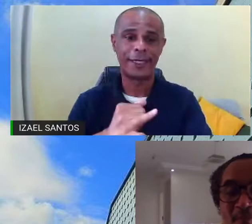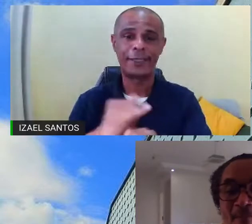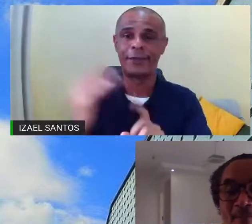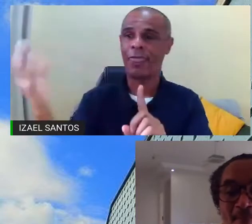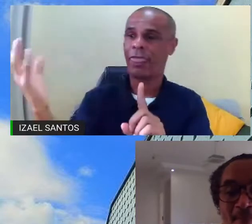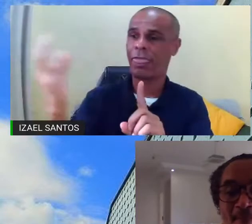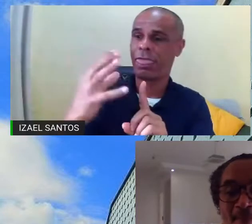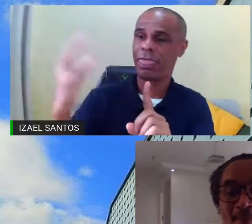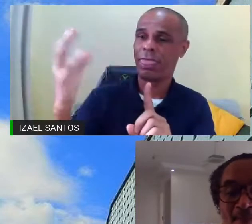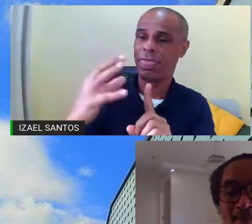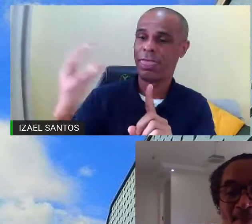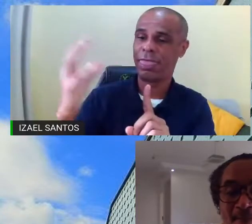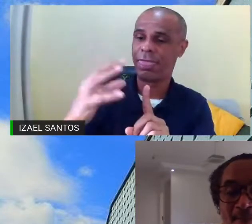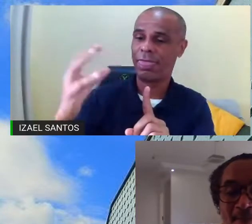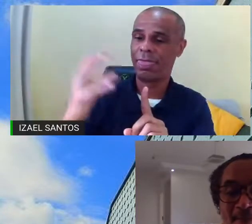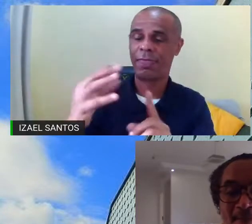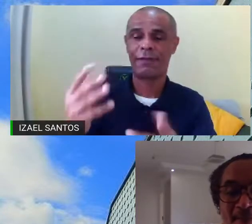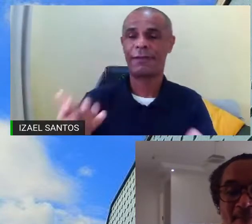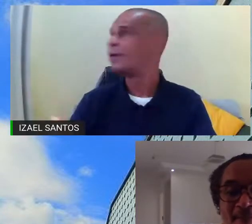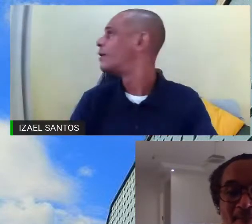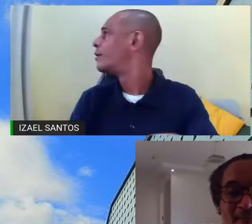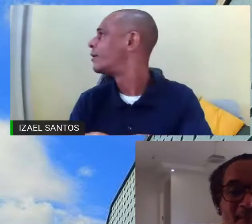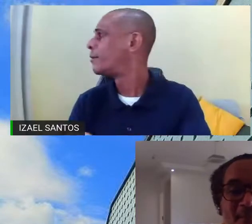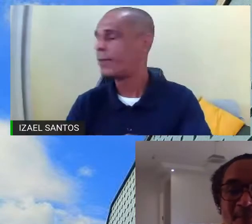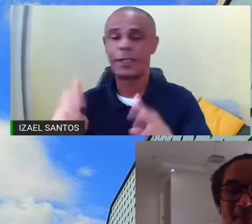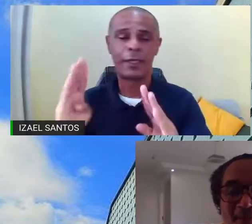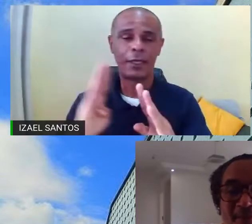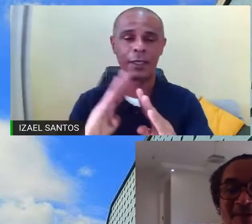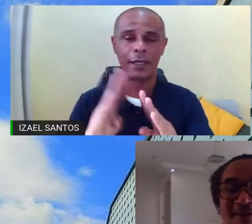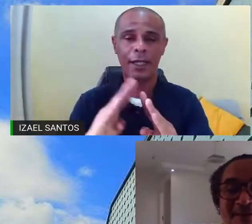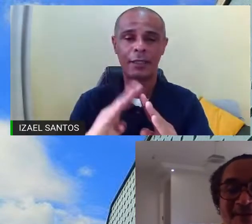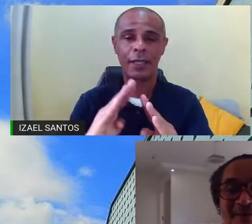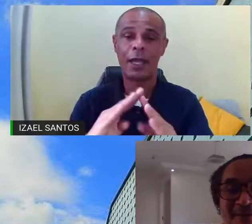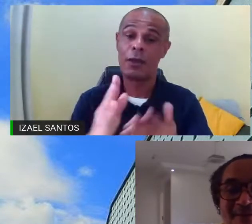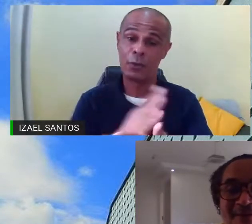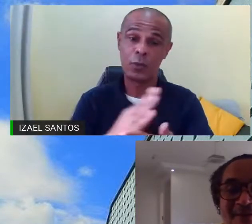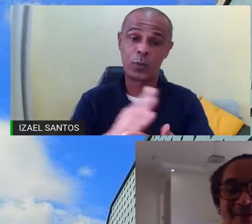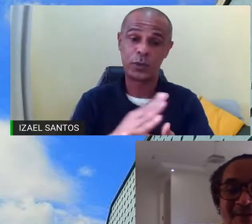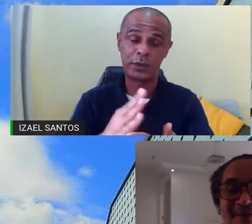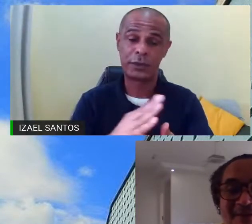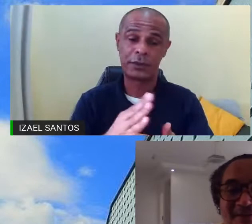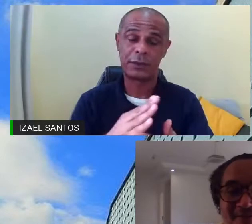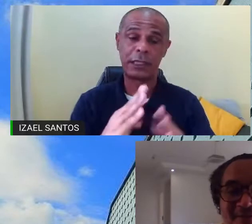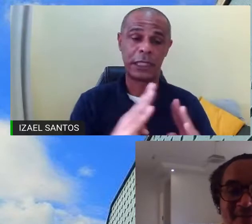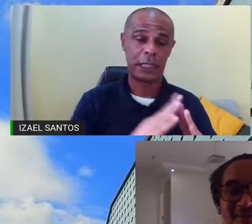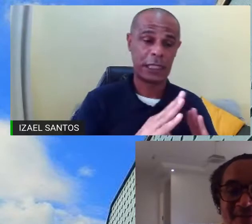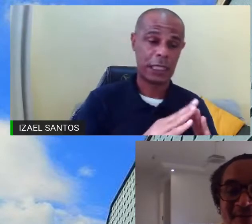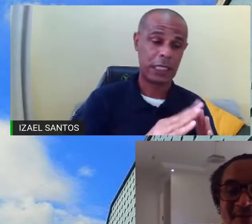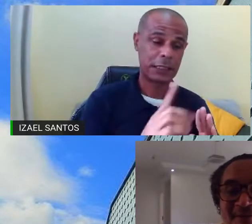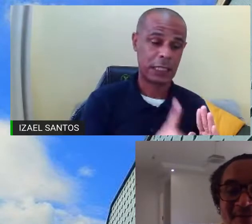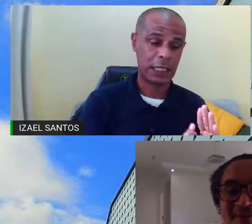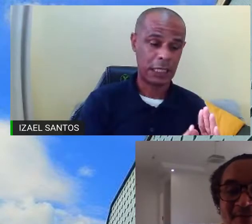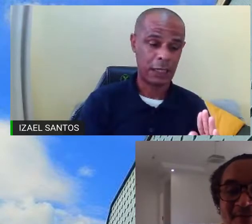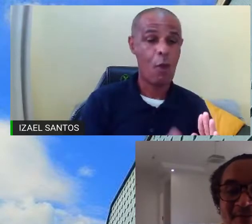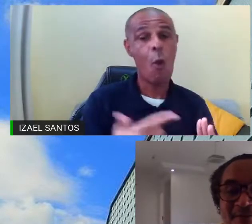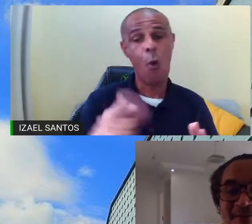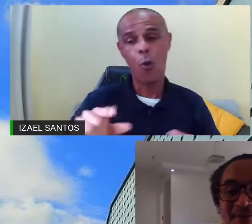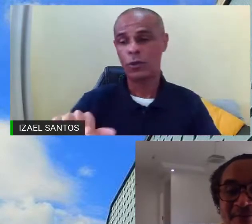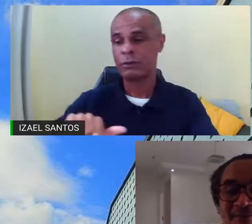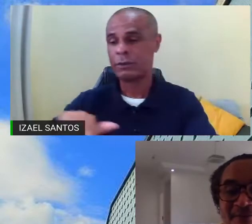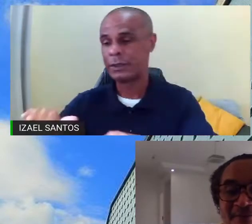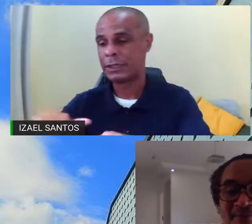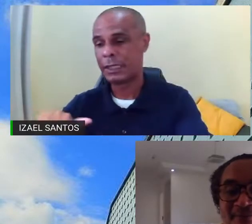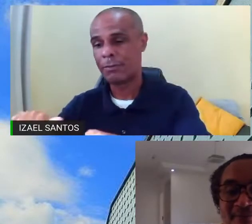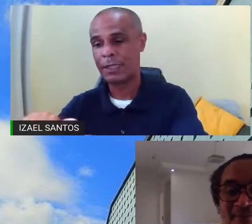conversa, todo mundo em casa, ou pelo menos deveriam estar, né? Muitos não estão. Muitos estão até trabalhando. Muitos estão no trabalho intermitente e